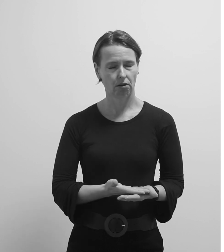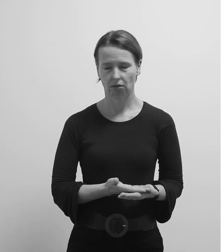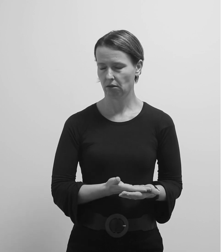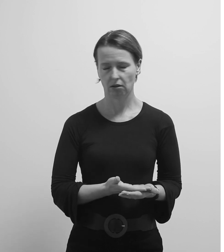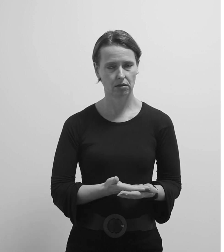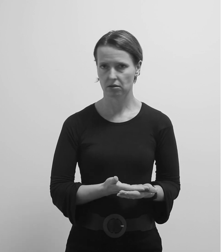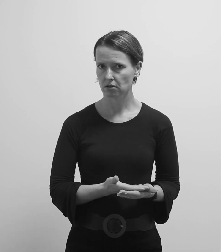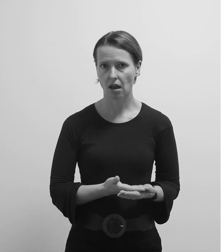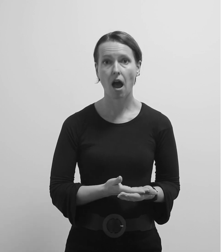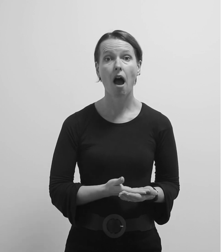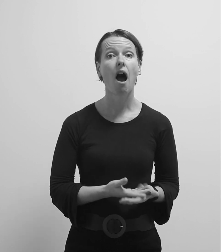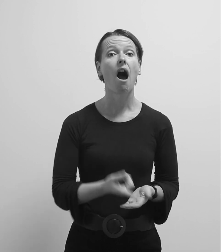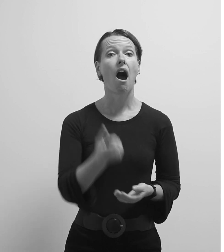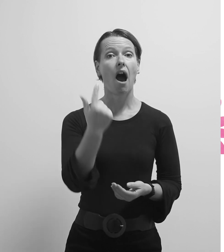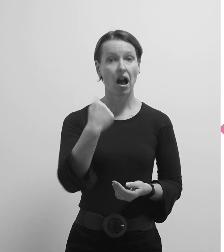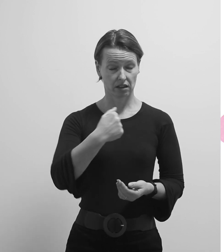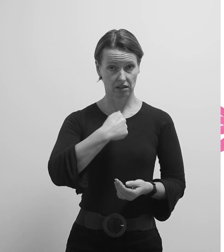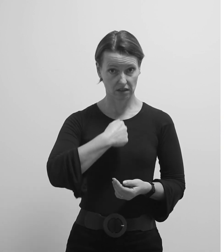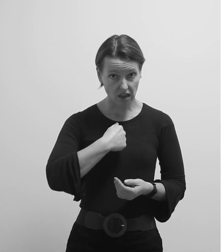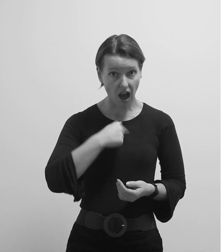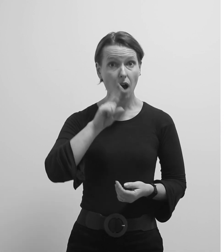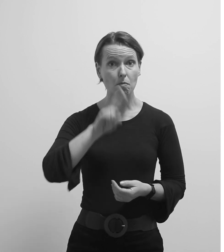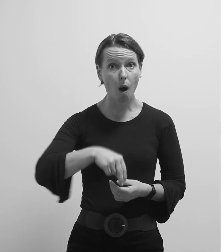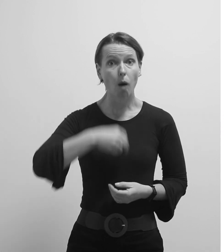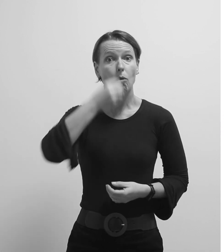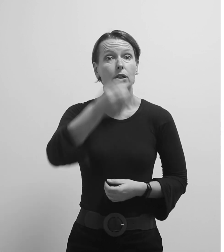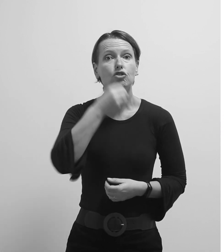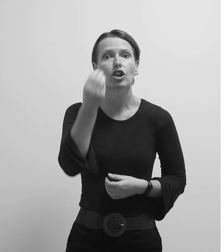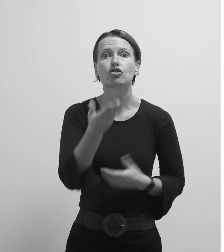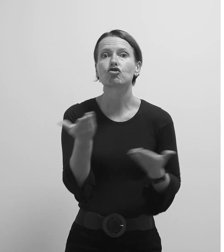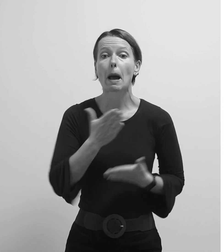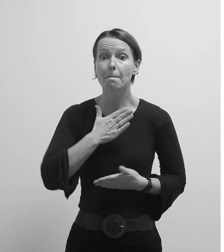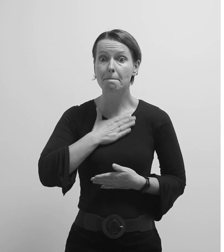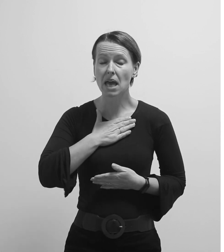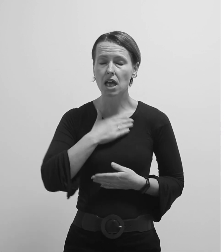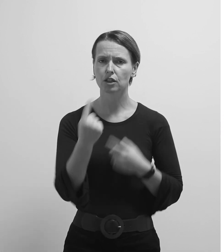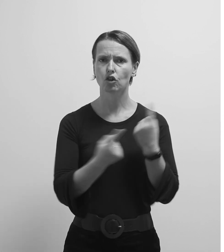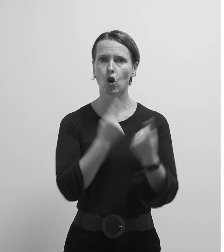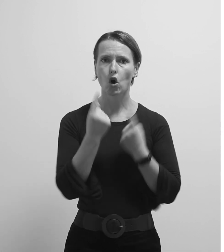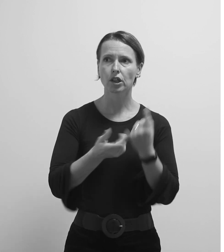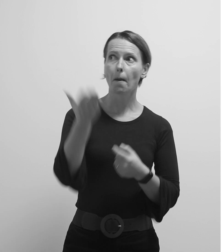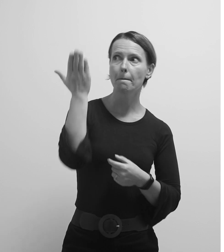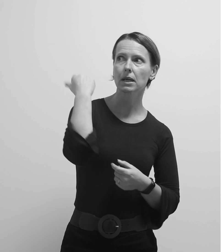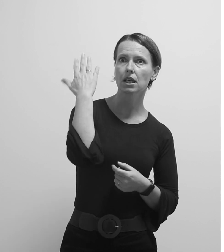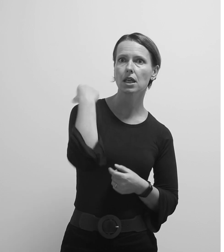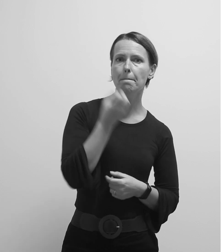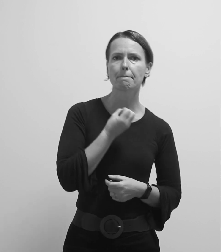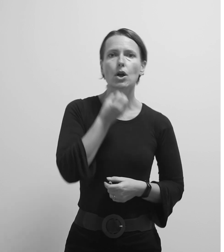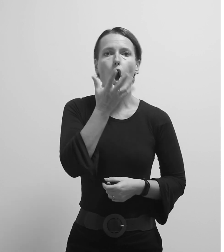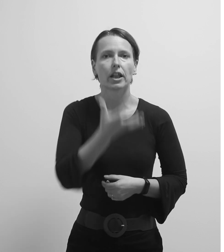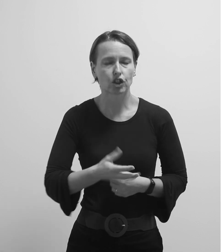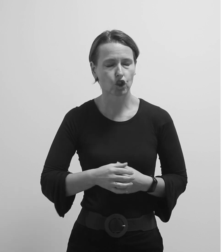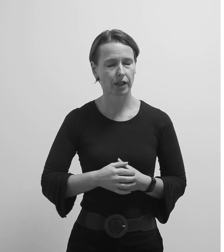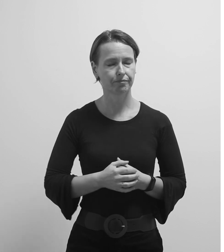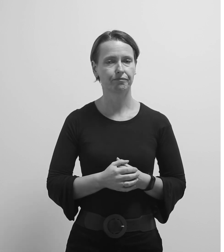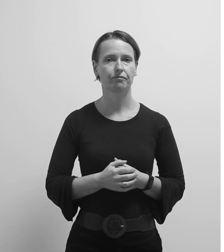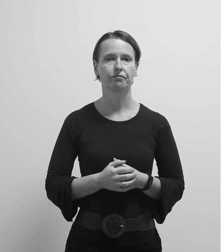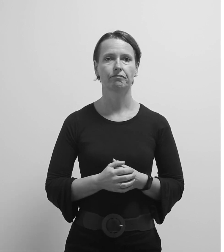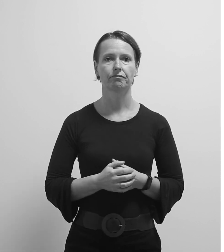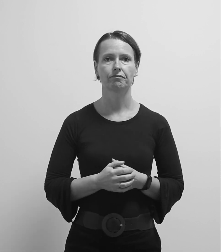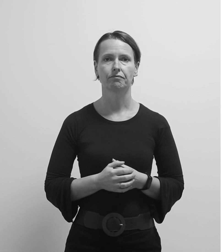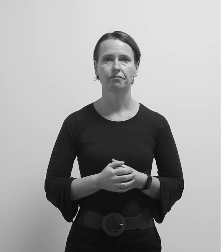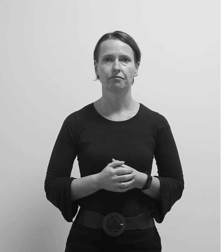dokazati, ali mogu vam ispričati što mi se dogodilo tih dana pod kraj prolječa.